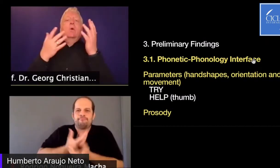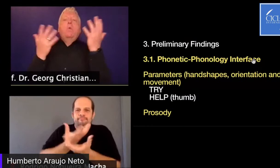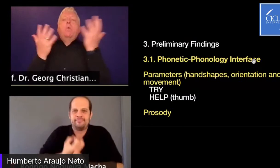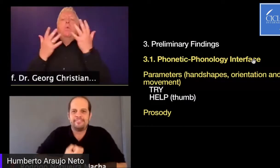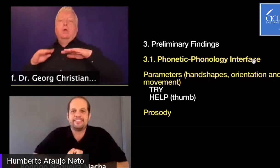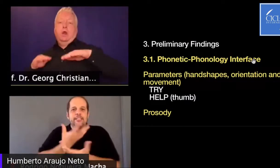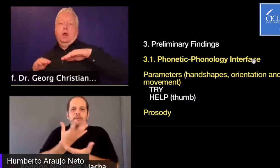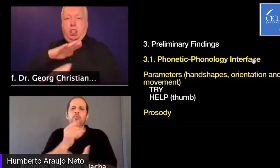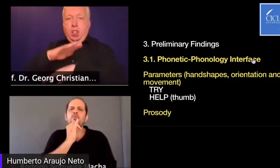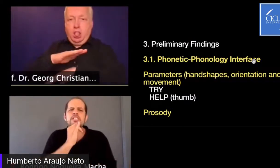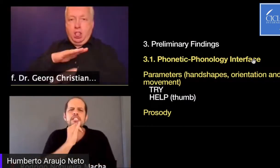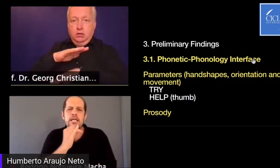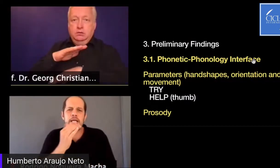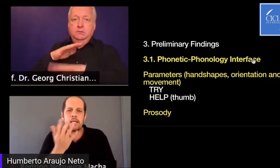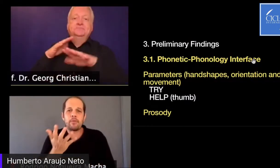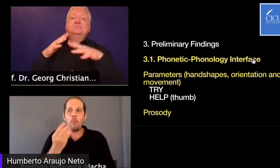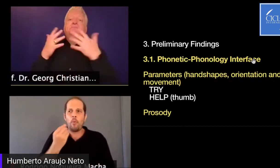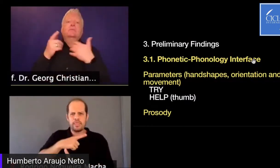americana.